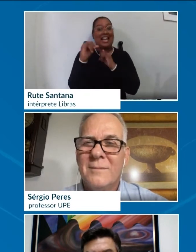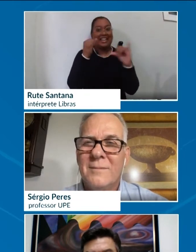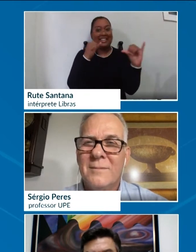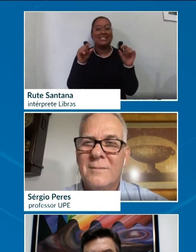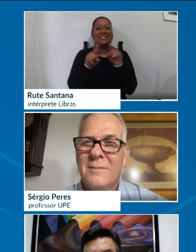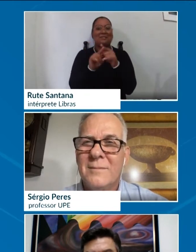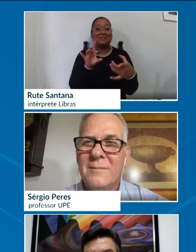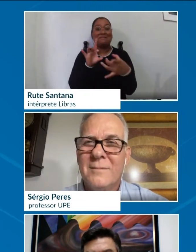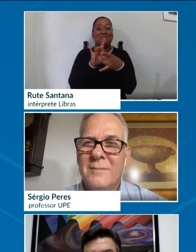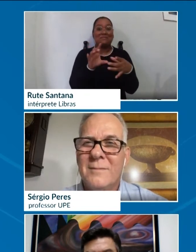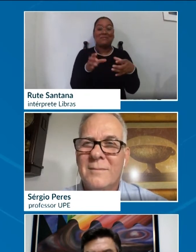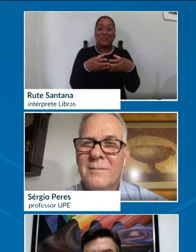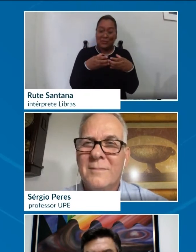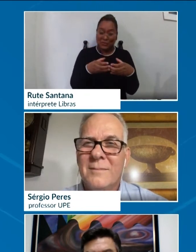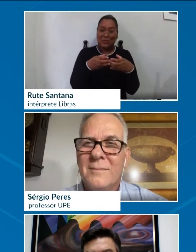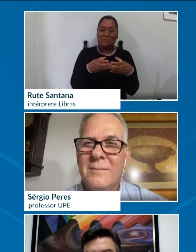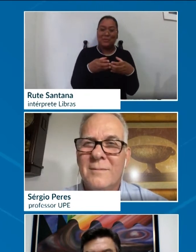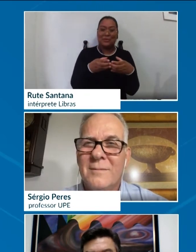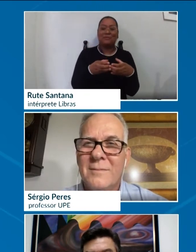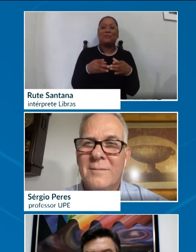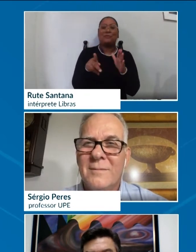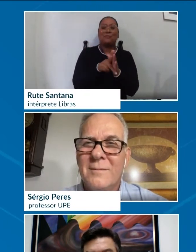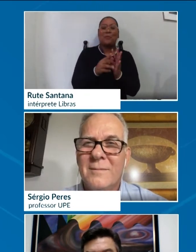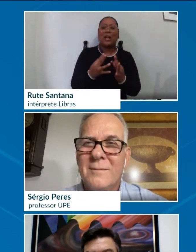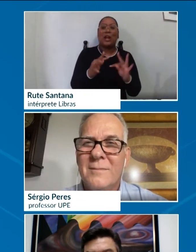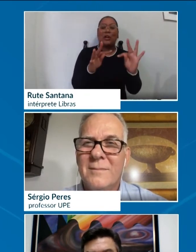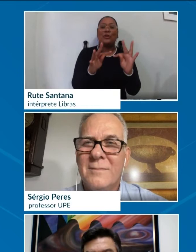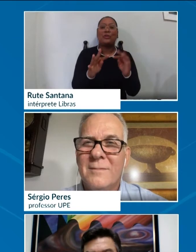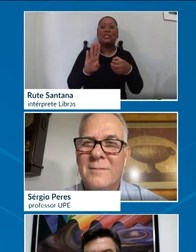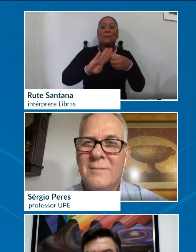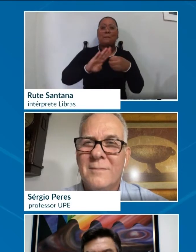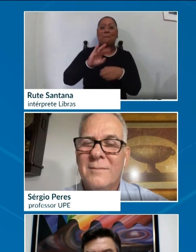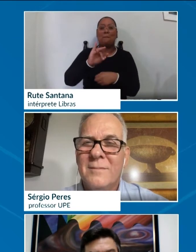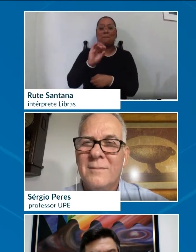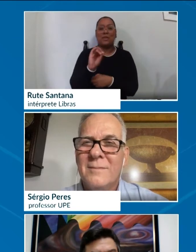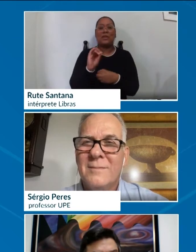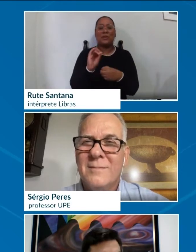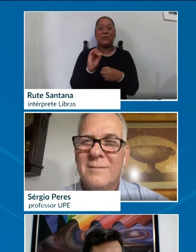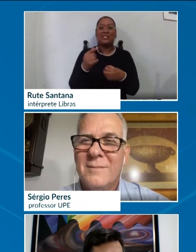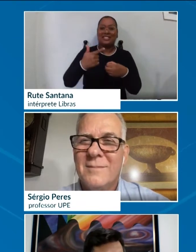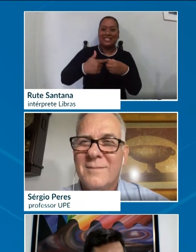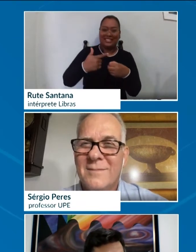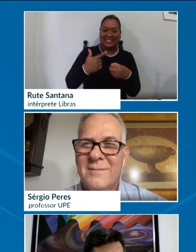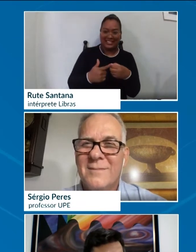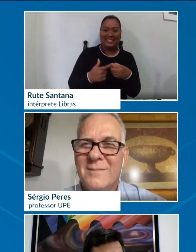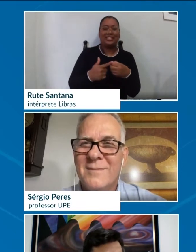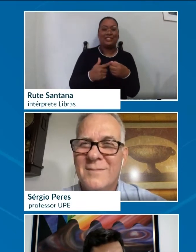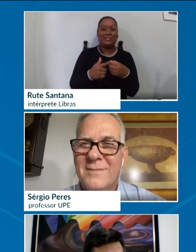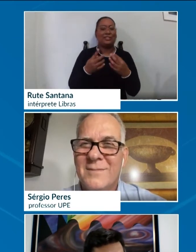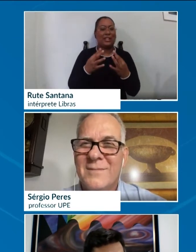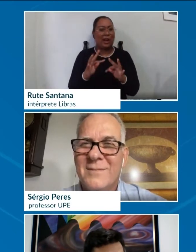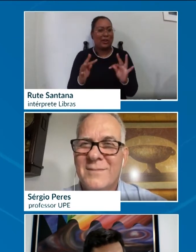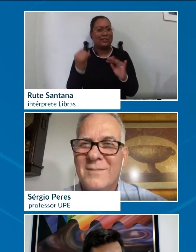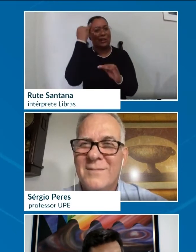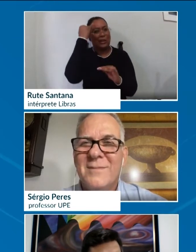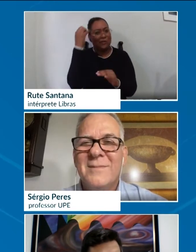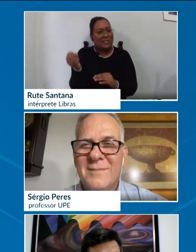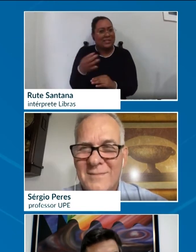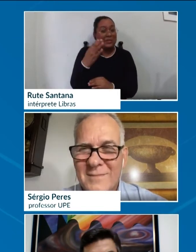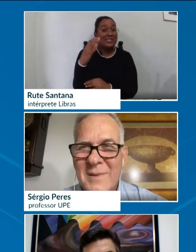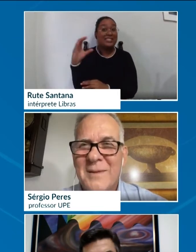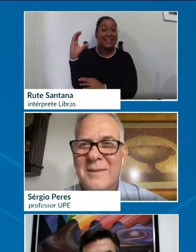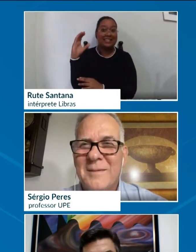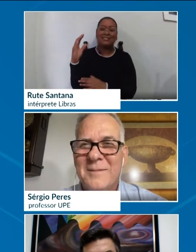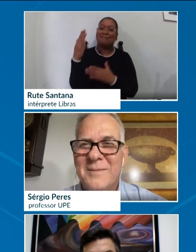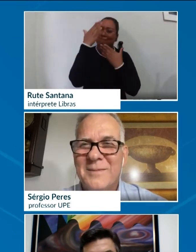Rede Brasileira de Tecnologia do Biodiesel, do Ministério da Ciência, Tecnologia e Inovações. Professor Sérgio, muito